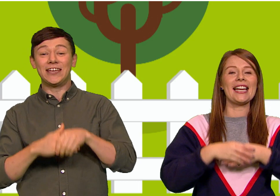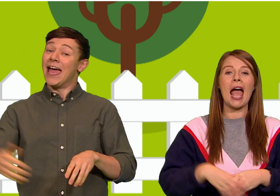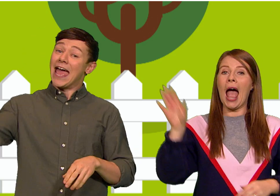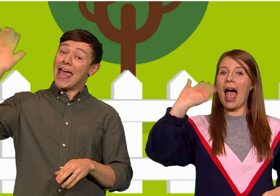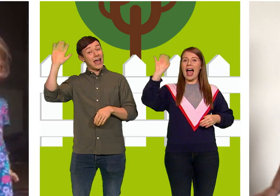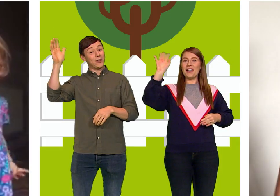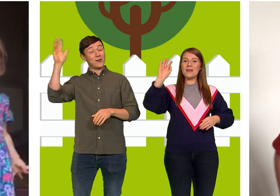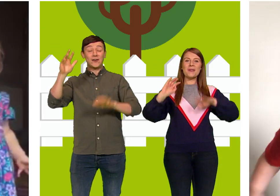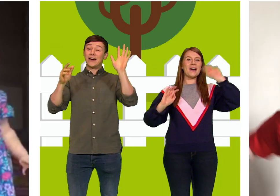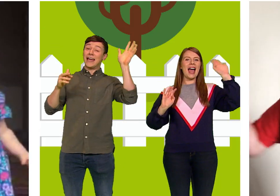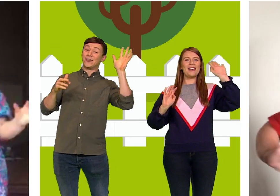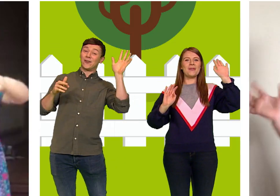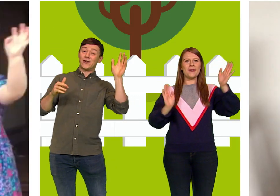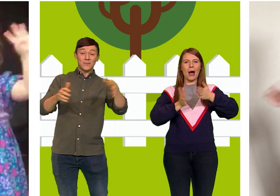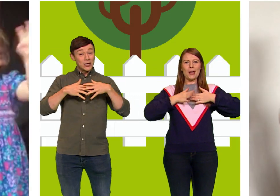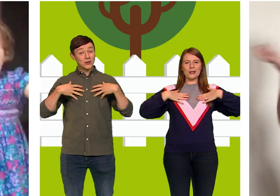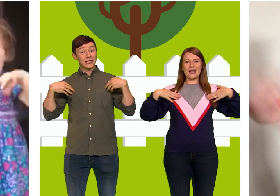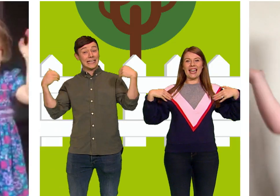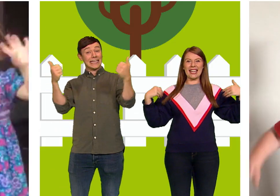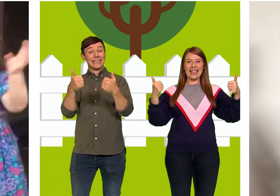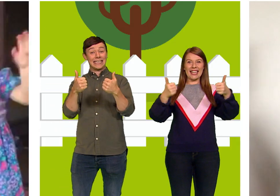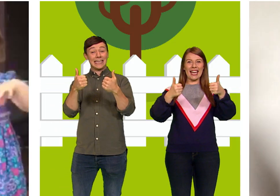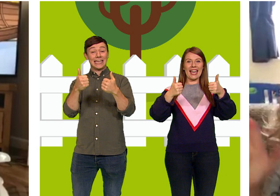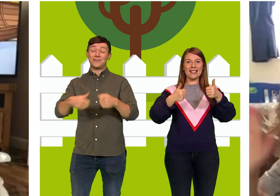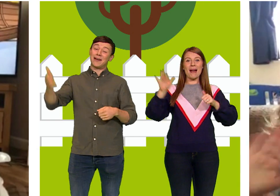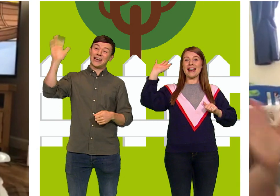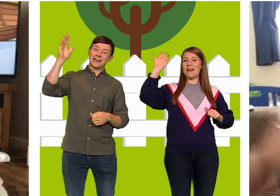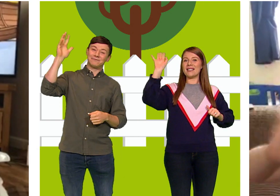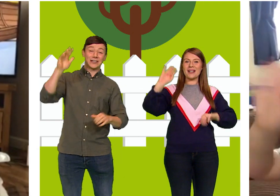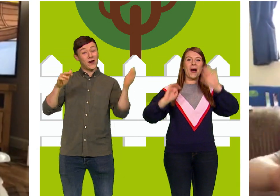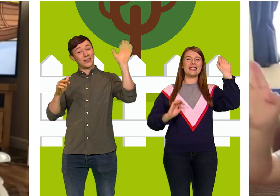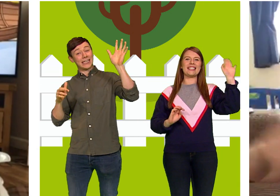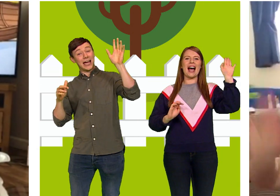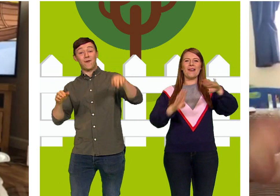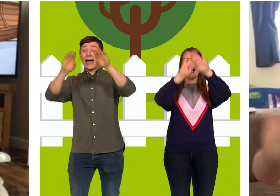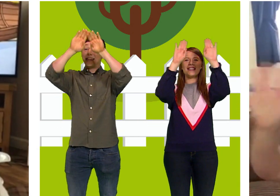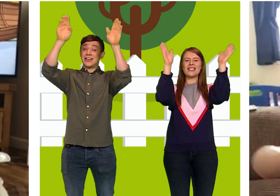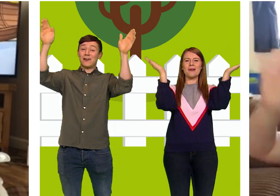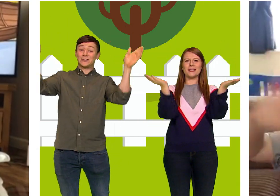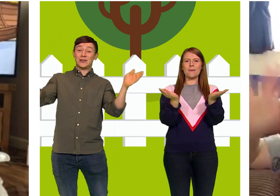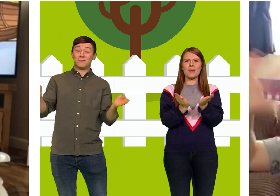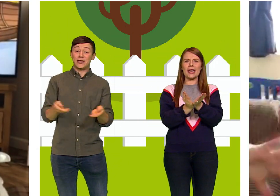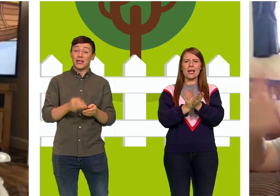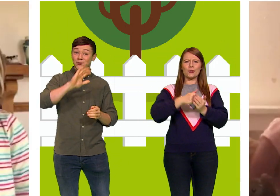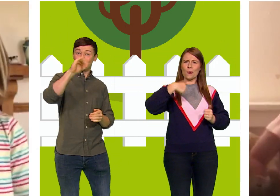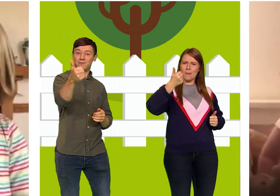li. Helo, helo, shwt i chi gyd, mae'n amser codi llaw ar draws y byd.